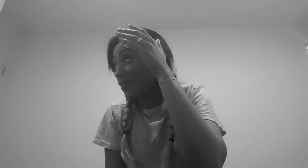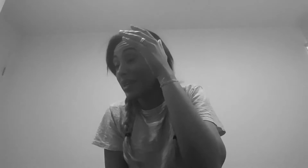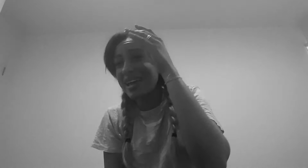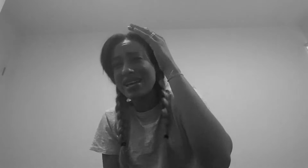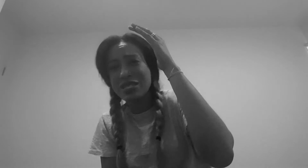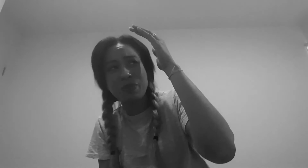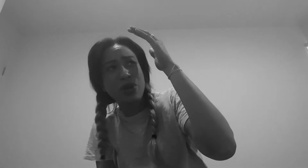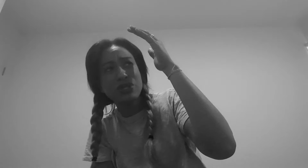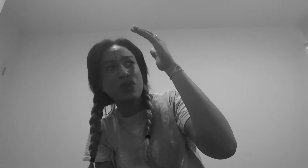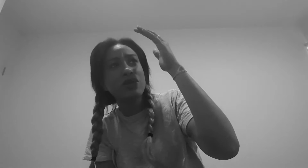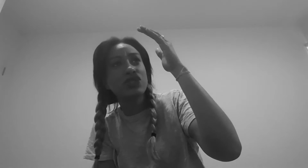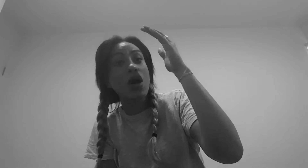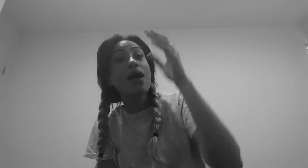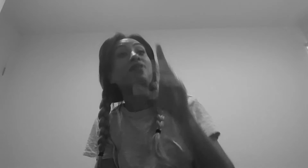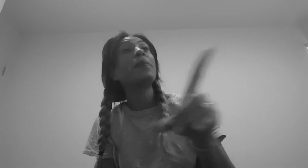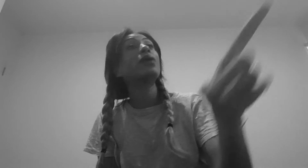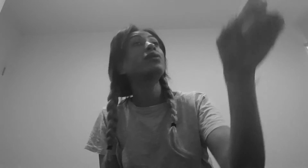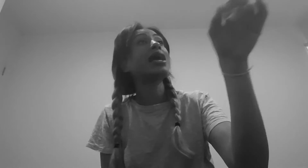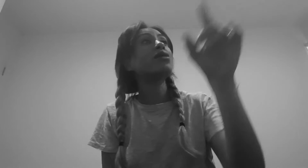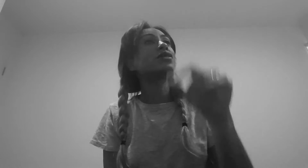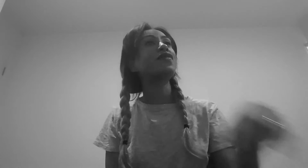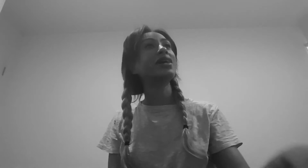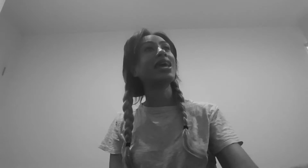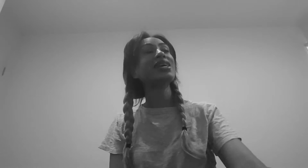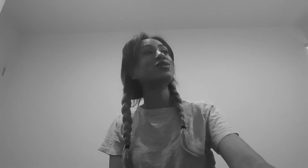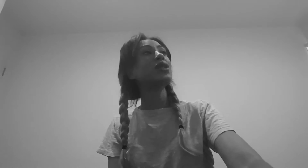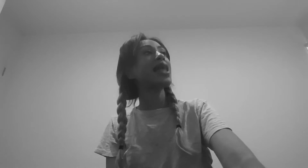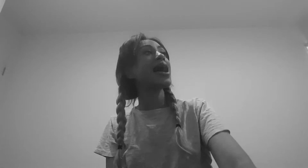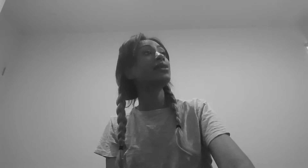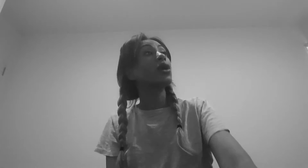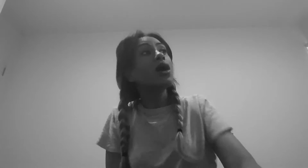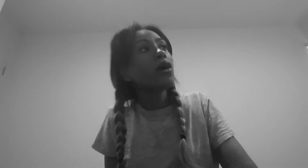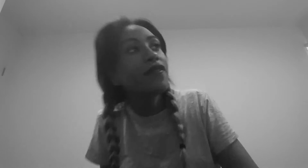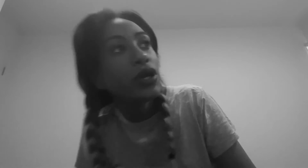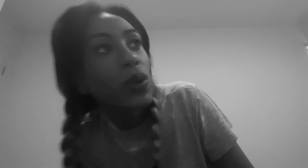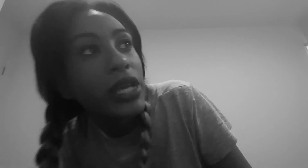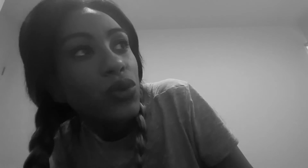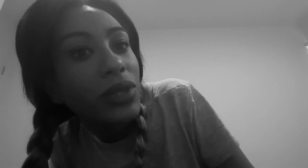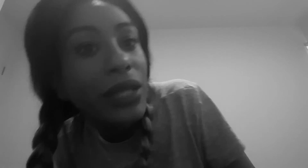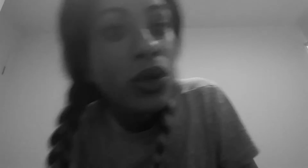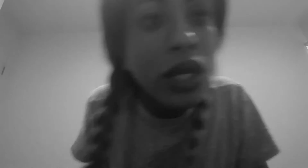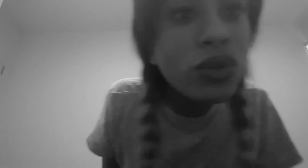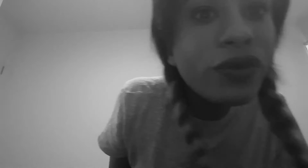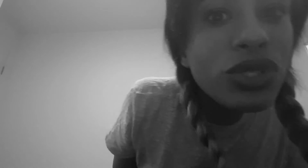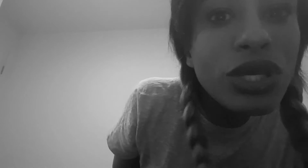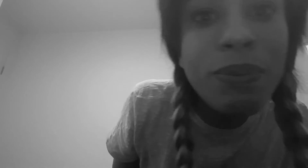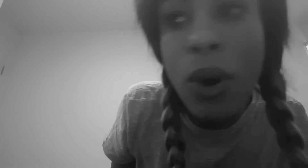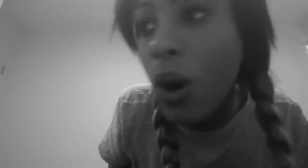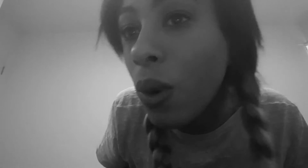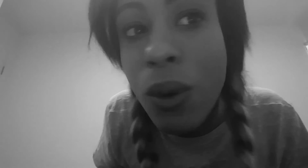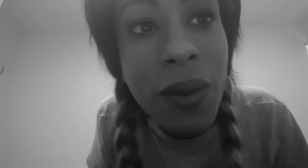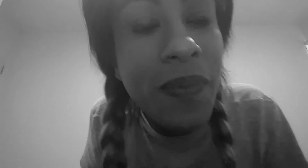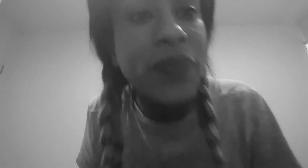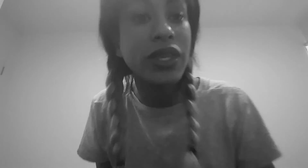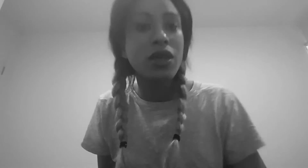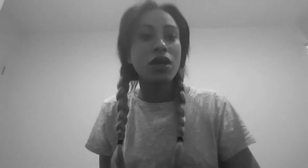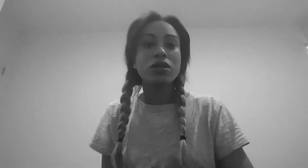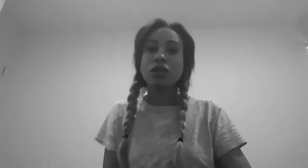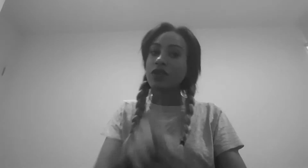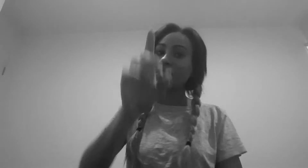ficar exposto ao sol ao perguntar o seu freguês do lado qual foi o resultado do futebol se você